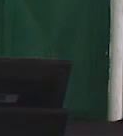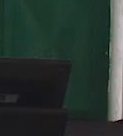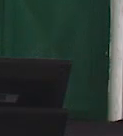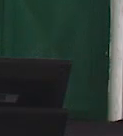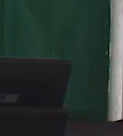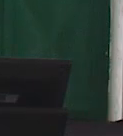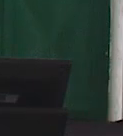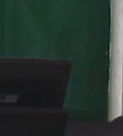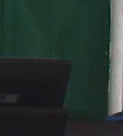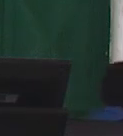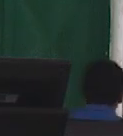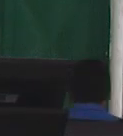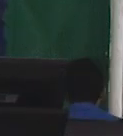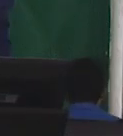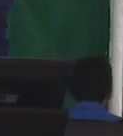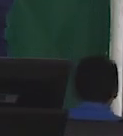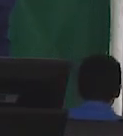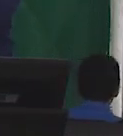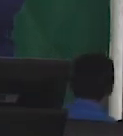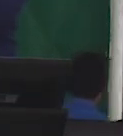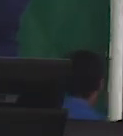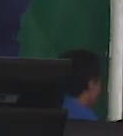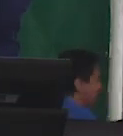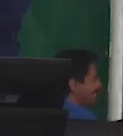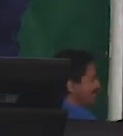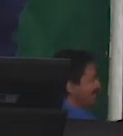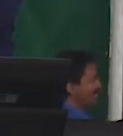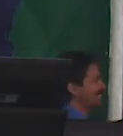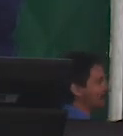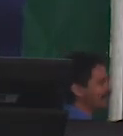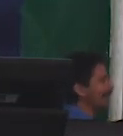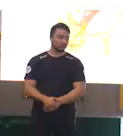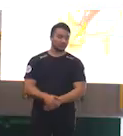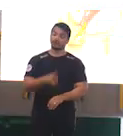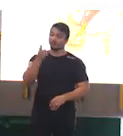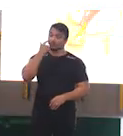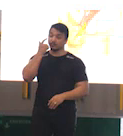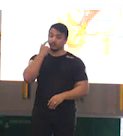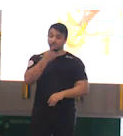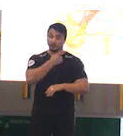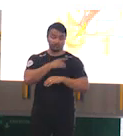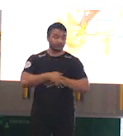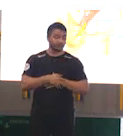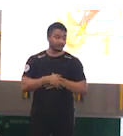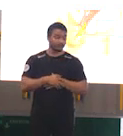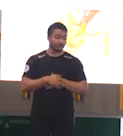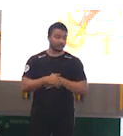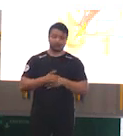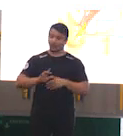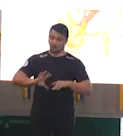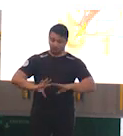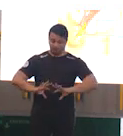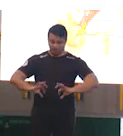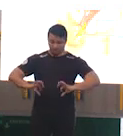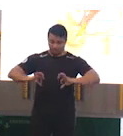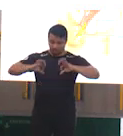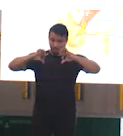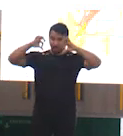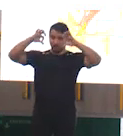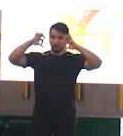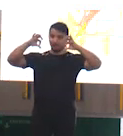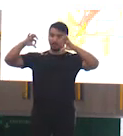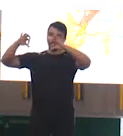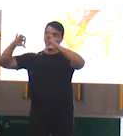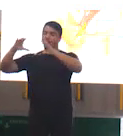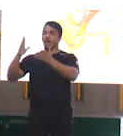senhor. Só mais um. Isso. Bom, aqui eu estou mostrando para vocês